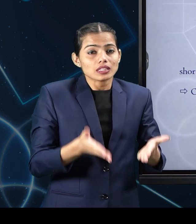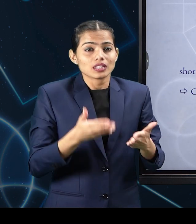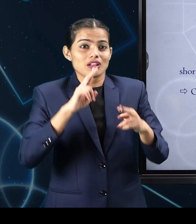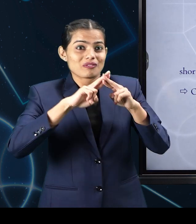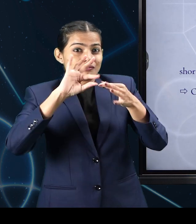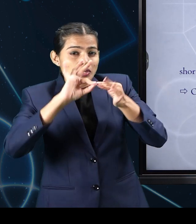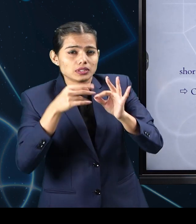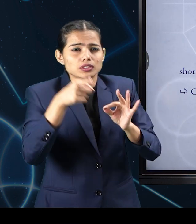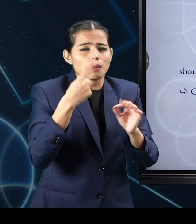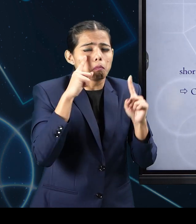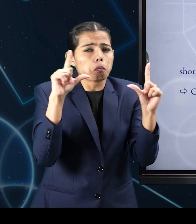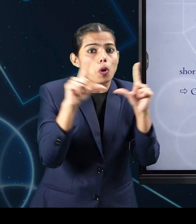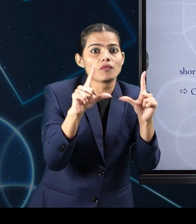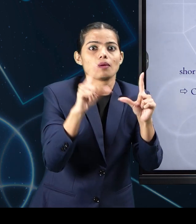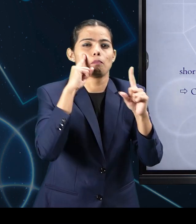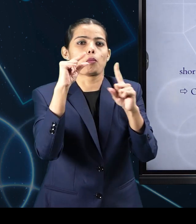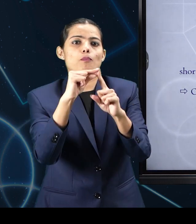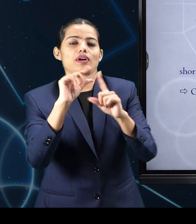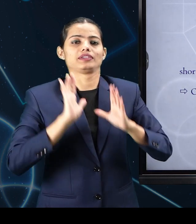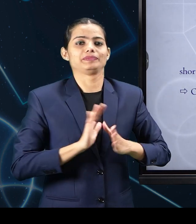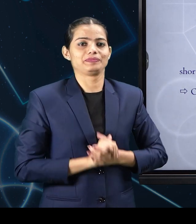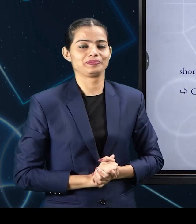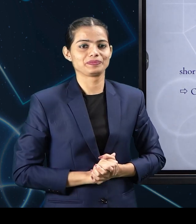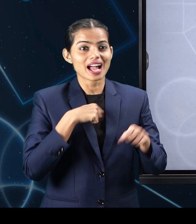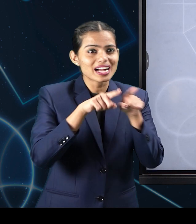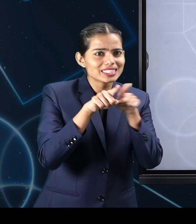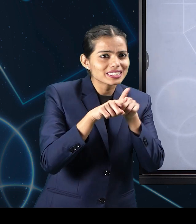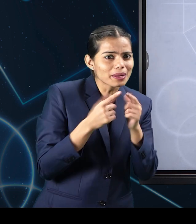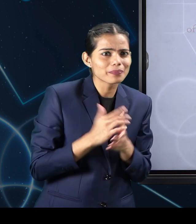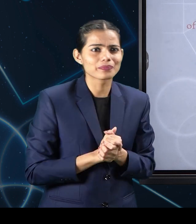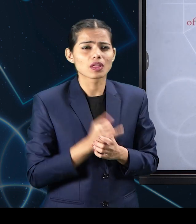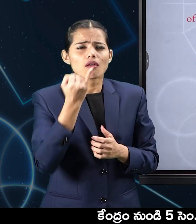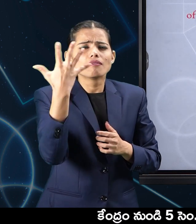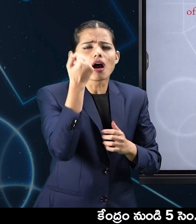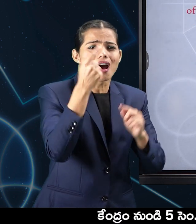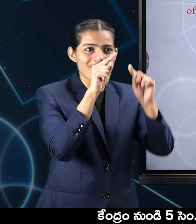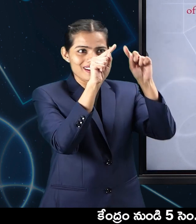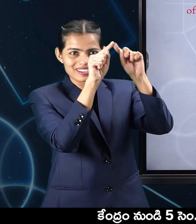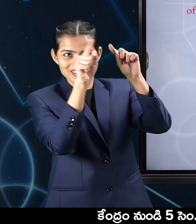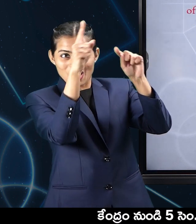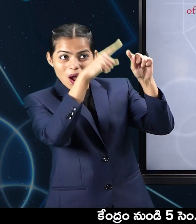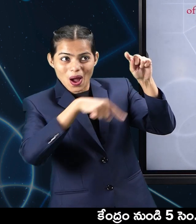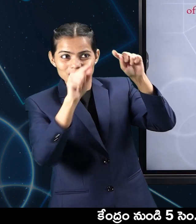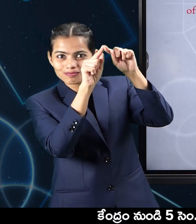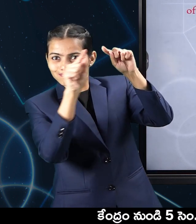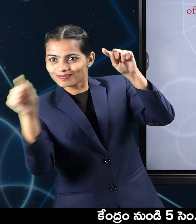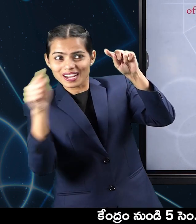కాబట్టి సిద్ధాంతం నిరూపించబడింది. ఉదాహరణ: కేంద్రం నుండి 5 సెంటీమీటర్లు దూరంలో